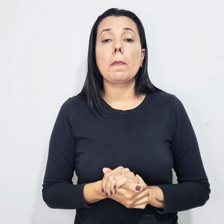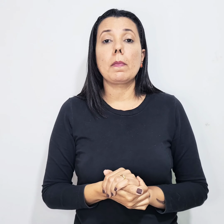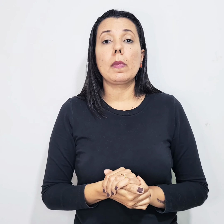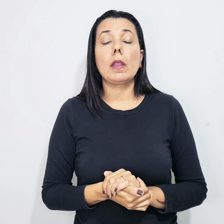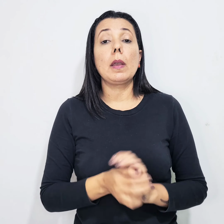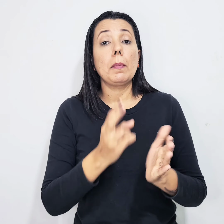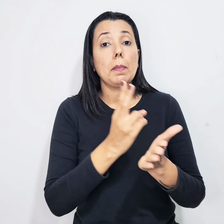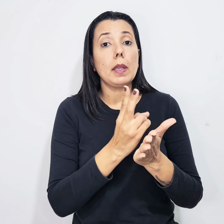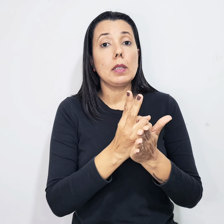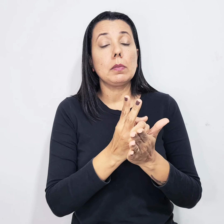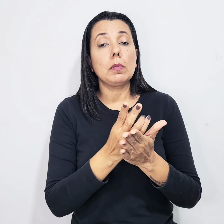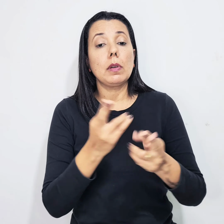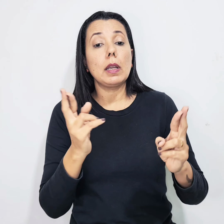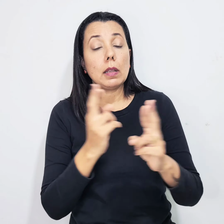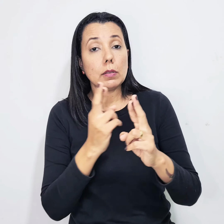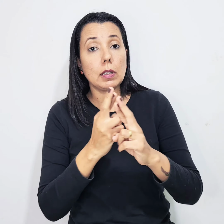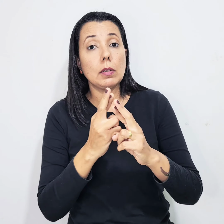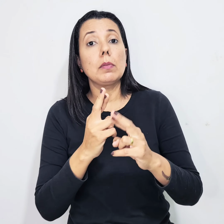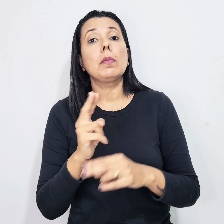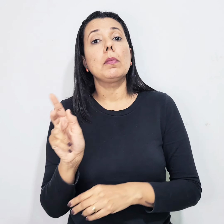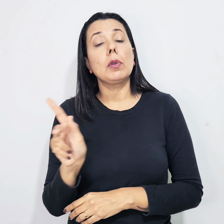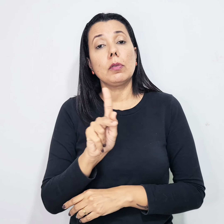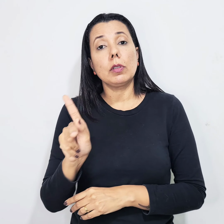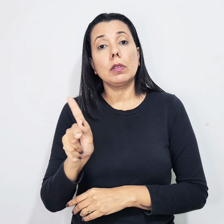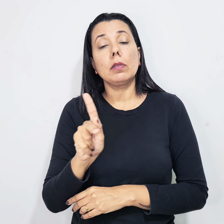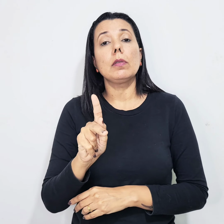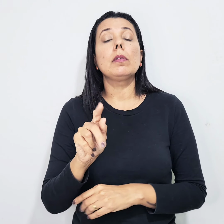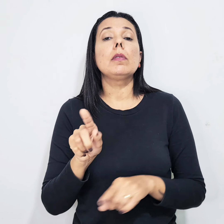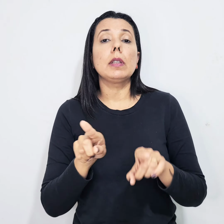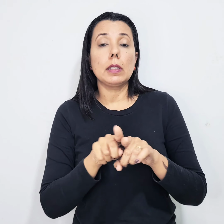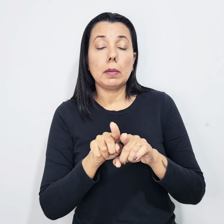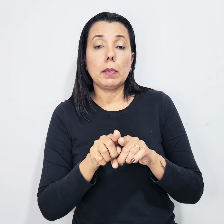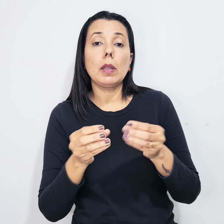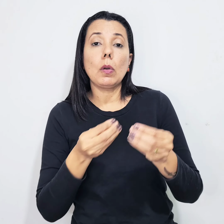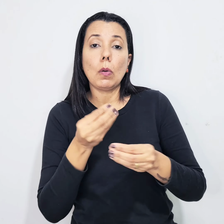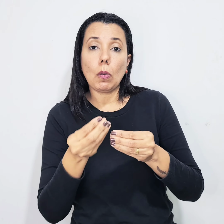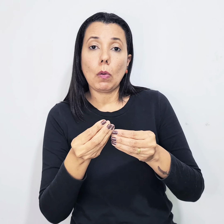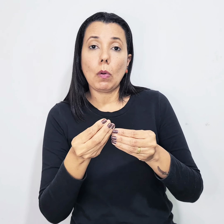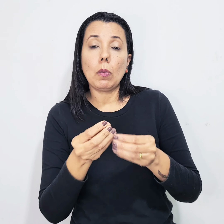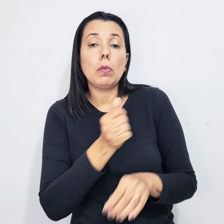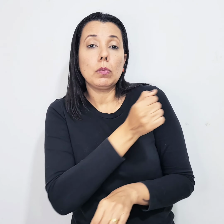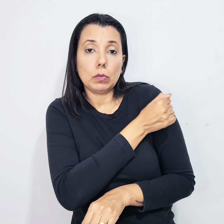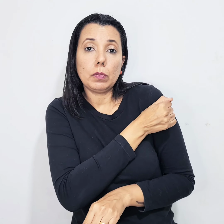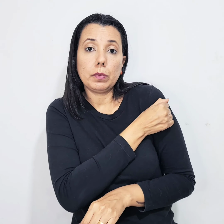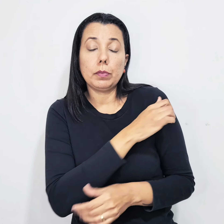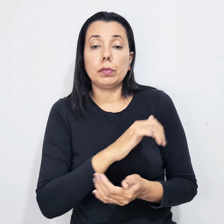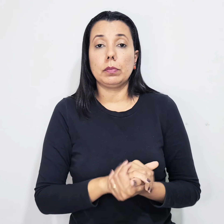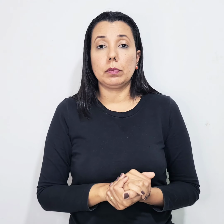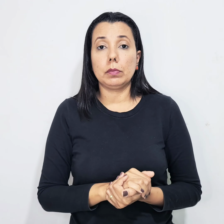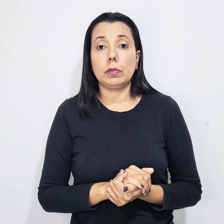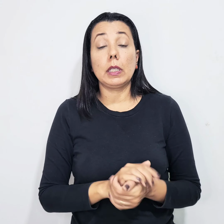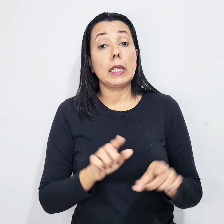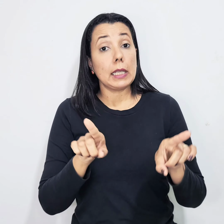em favor dos profissionais de educação quanto dos estudantes. Além disso,